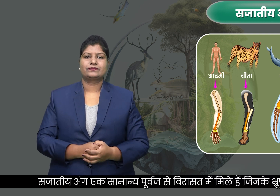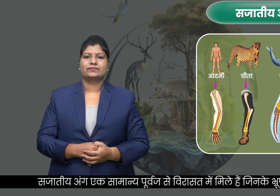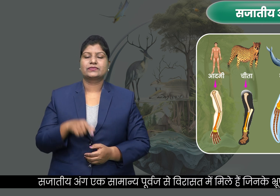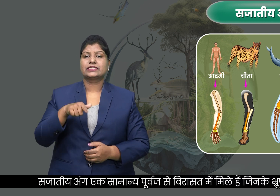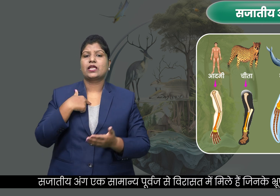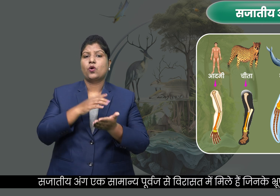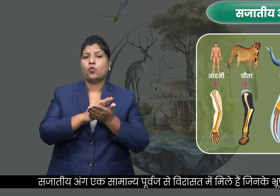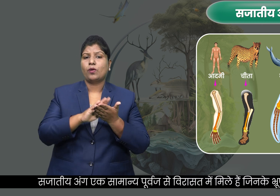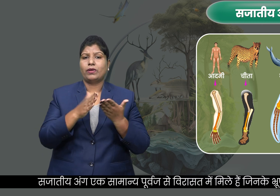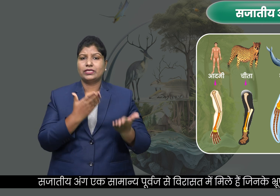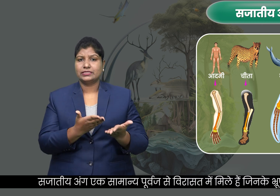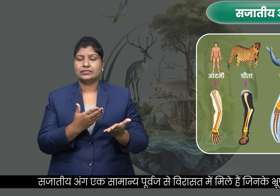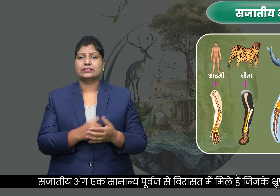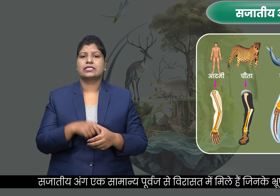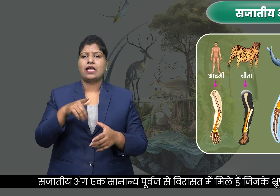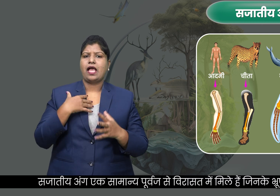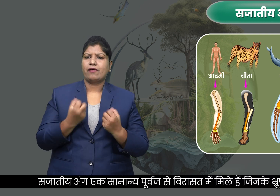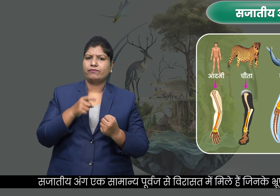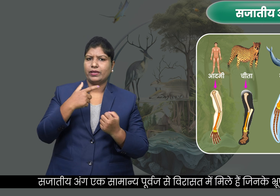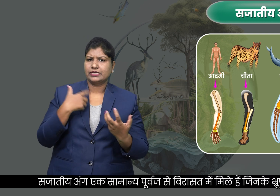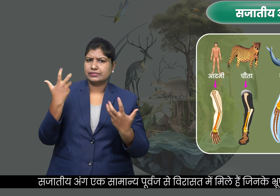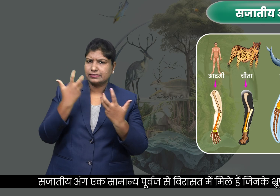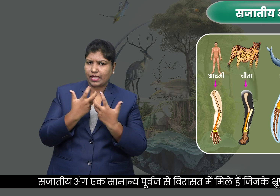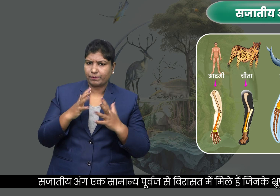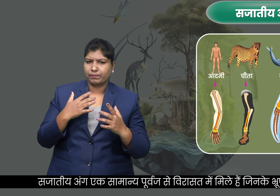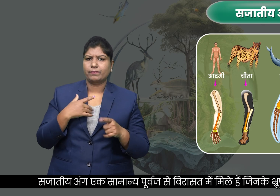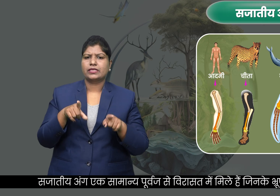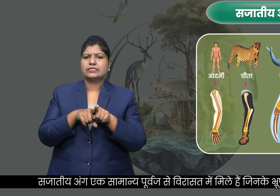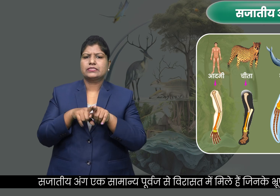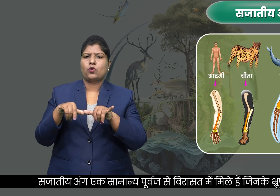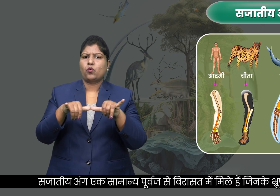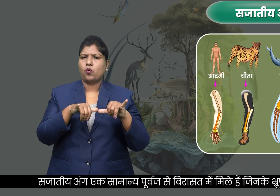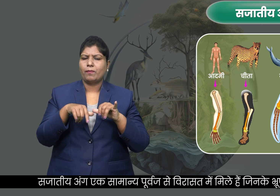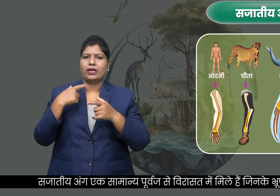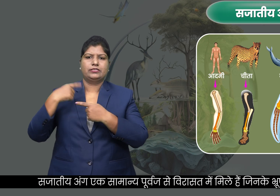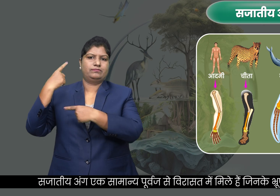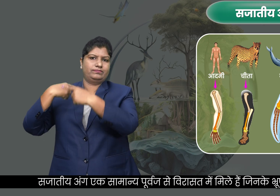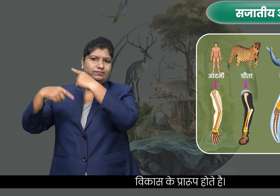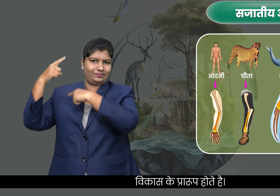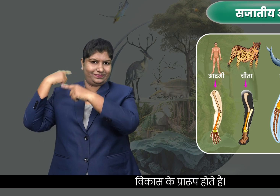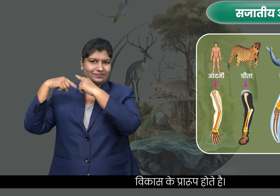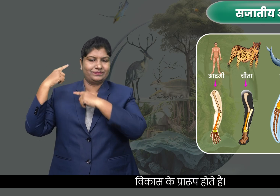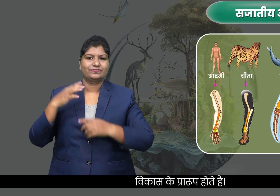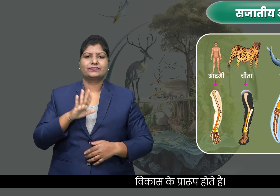सजातीय अंग एक सामान्य पूर्वज से विरासत में मिले हैं जिनके भ्रूण में समान विकास के प्रारूप होते